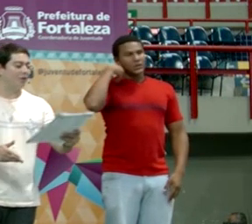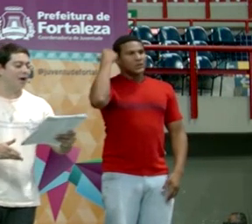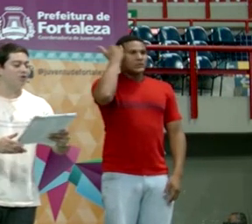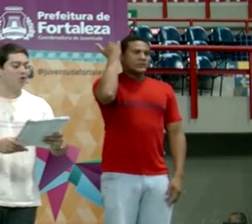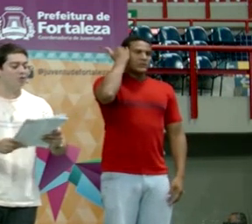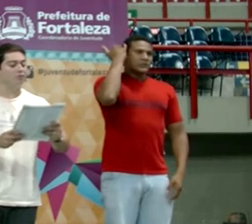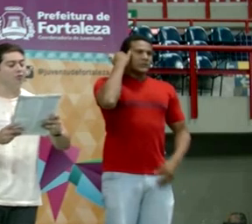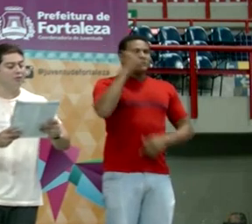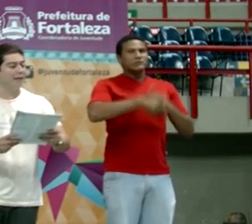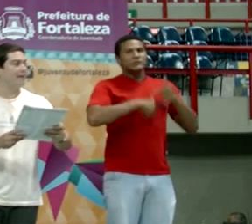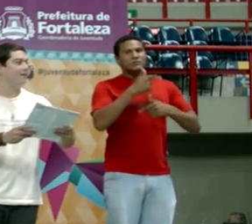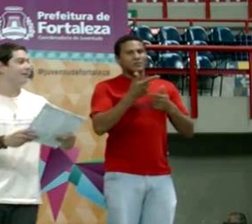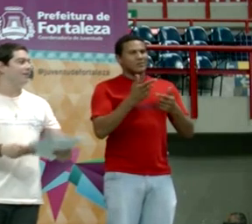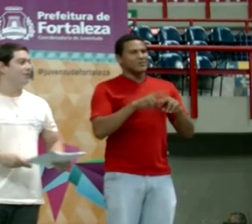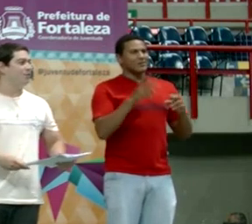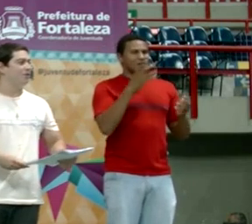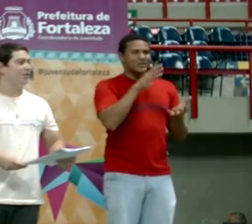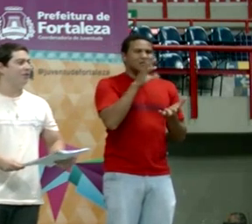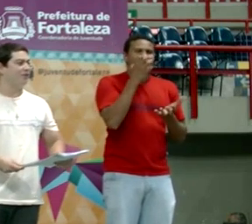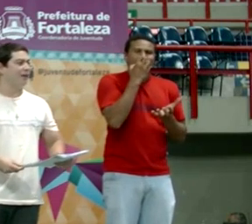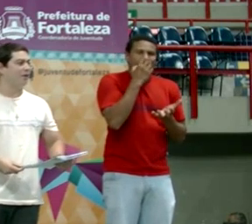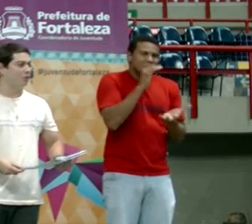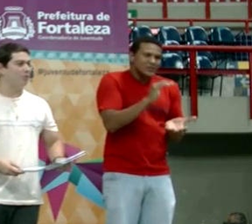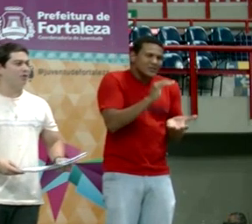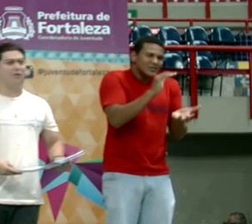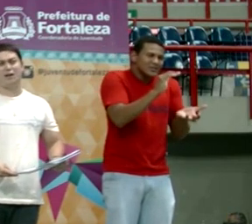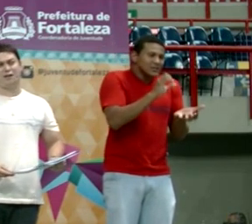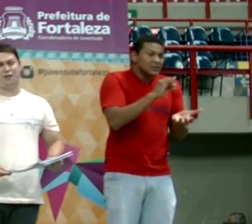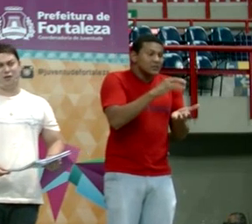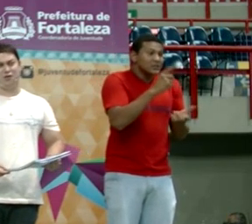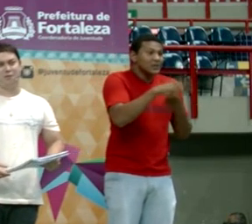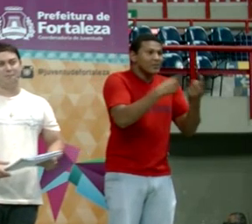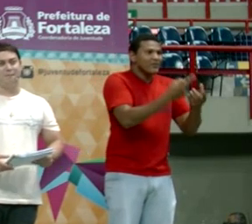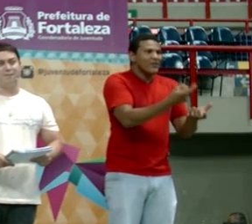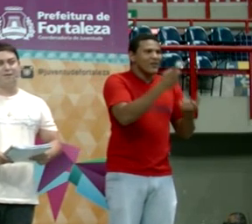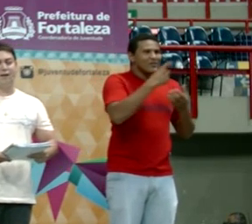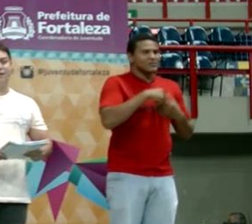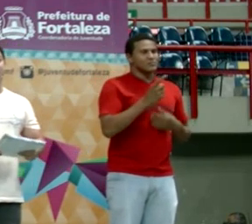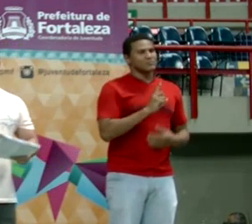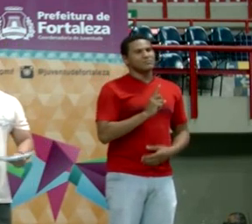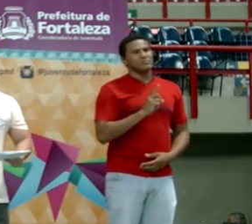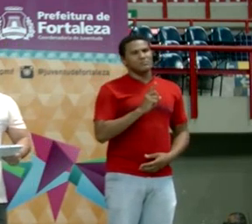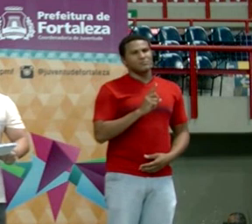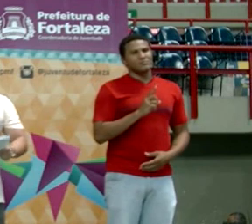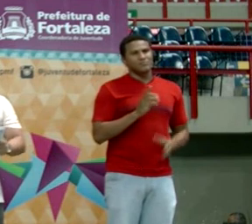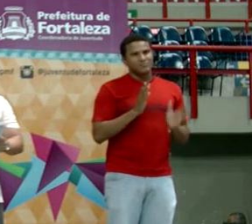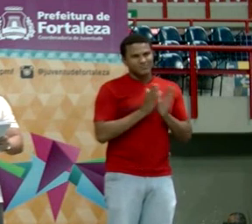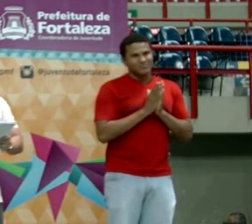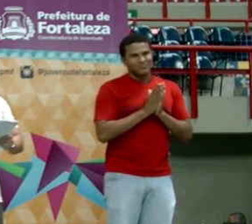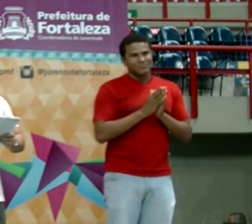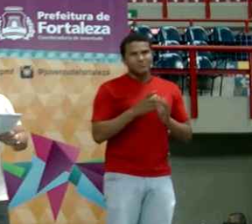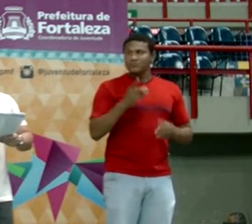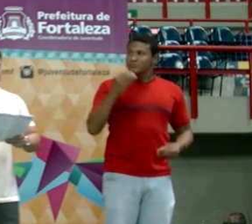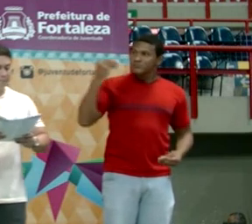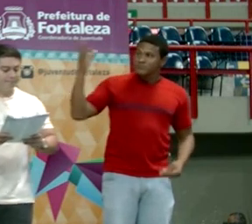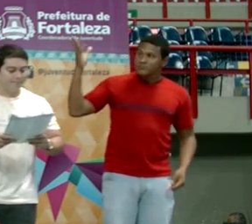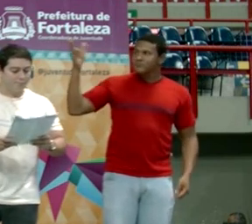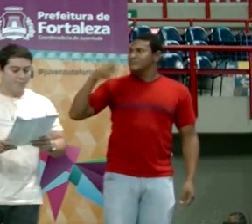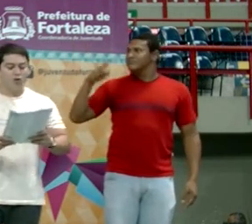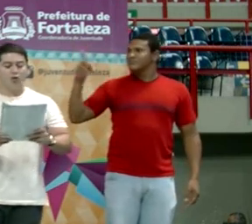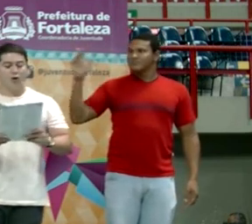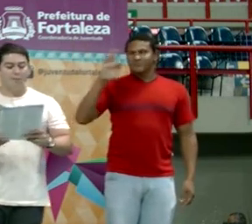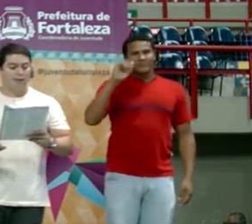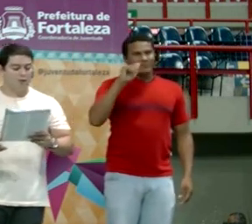Então se você for dar um cachorro, não dê se o bichinho for voltar não, que o bichinho fica triste. Tá certo? Dê os cachorros pro Fábio Frota.